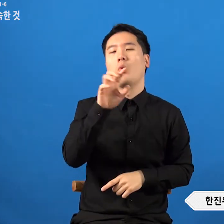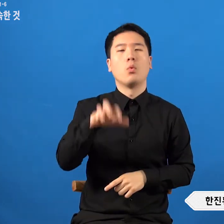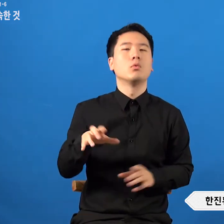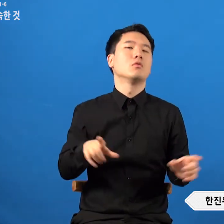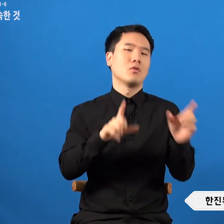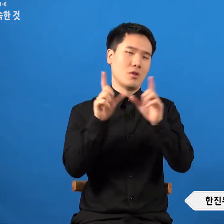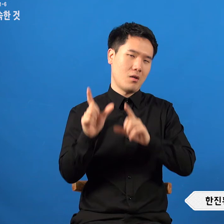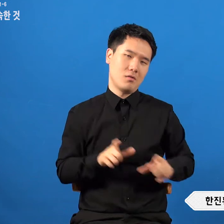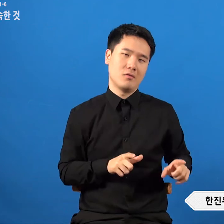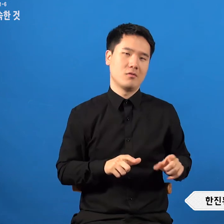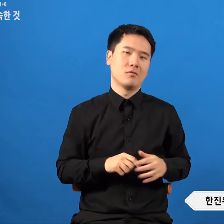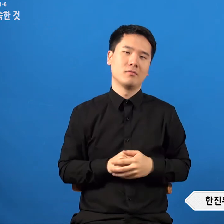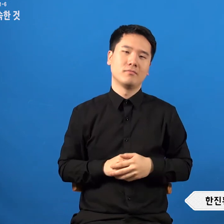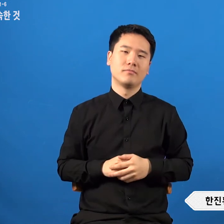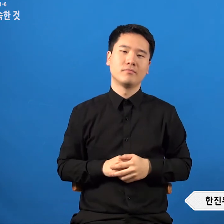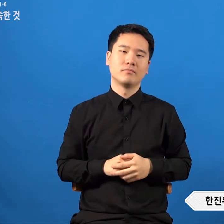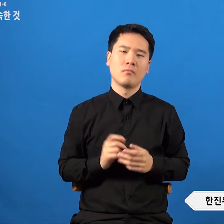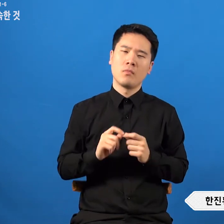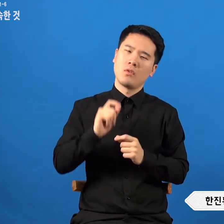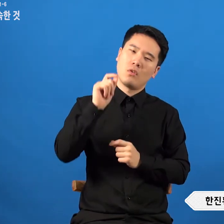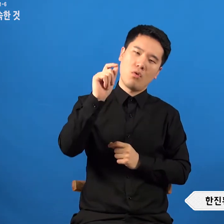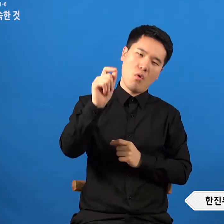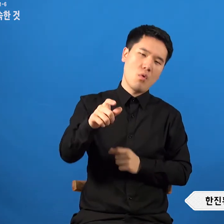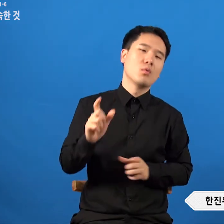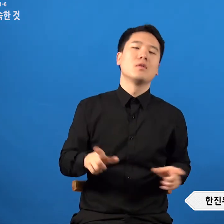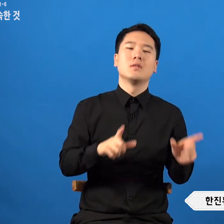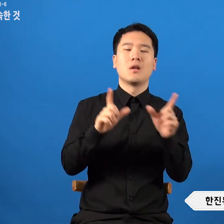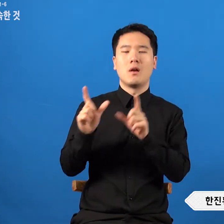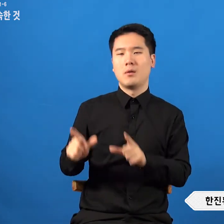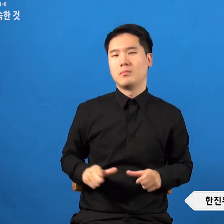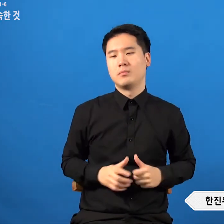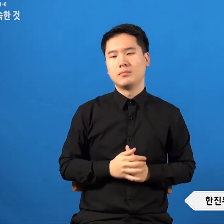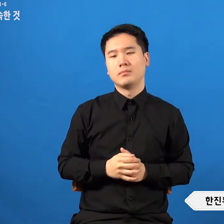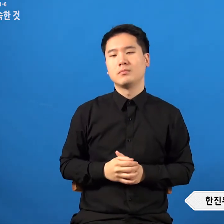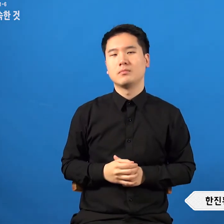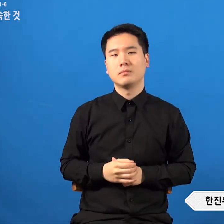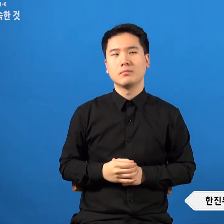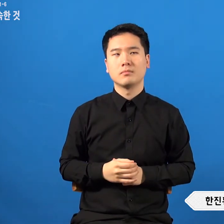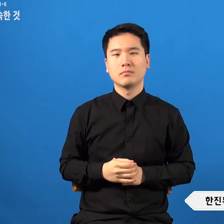되느냐, 그것보다 더 중요한 것이 어디 있습니까? 영원한 삶인데.